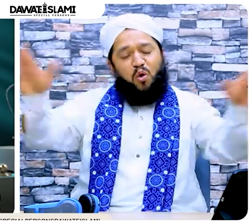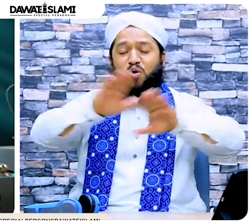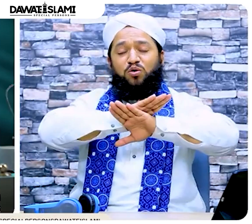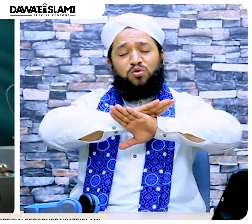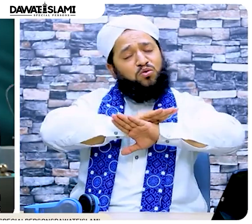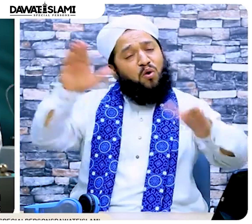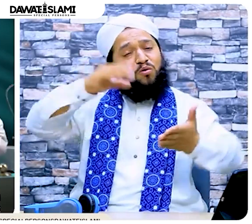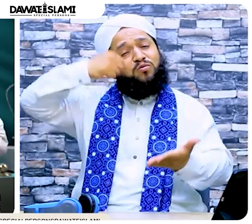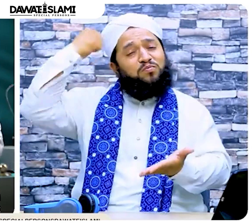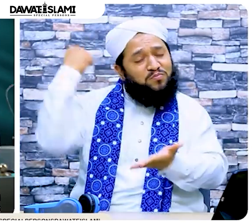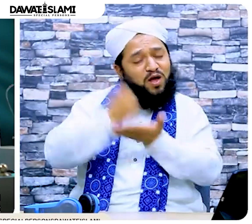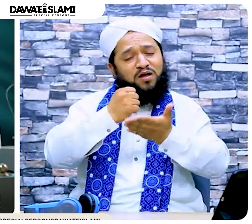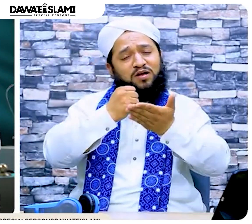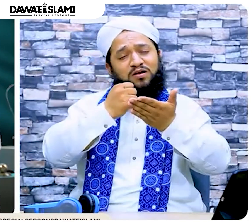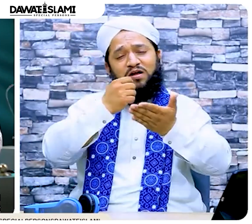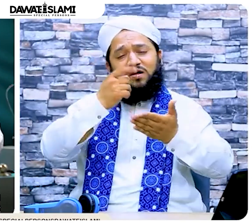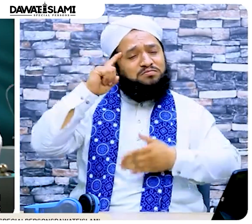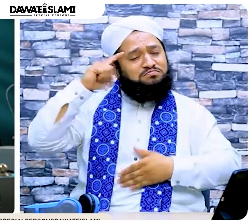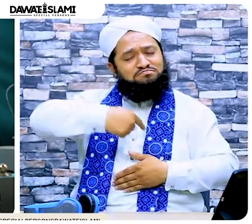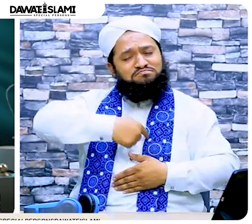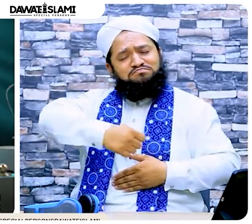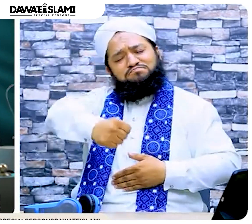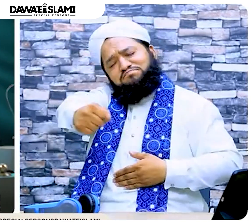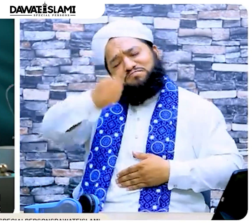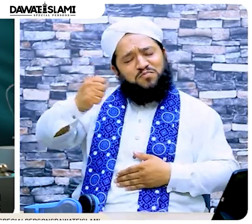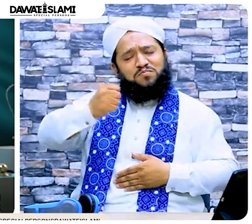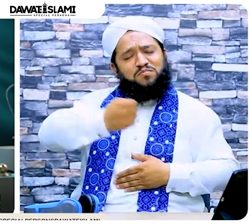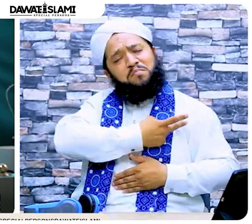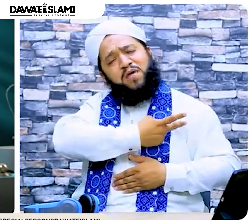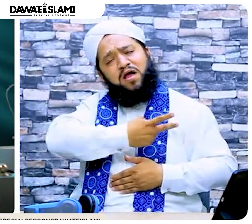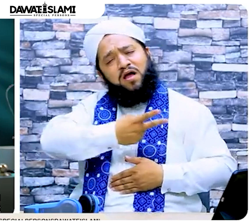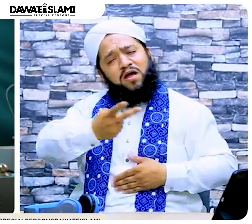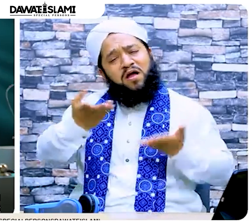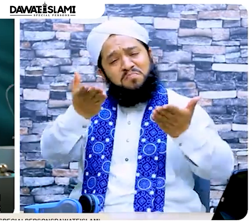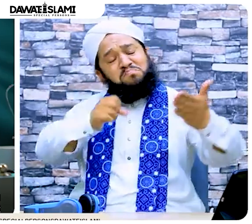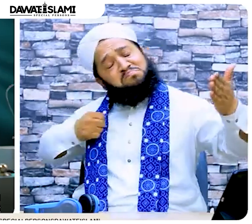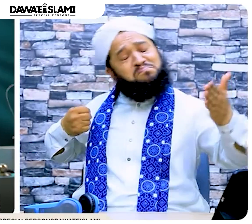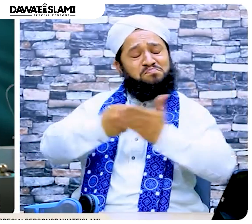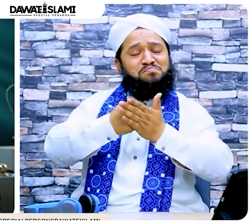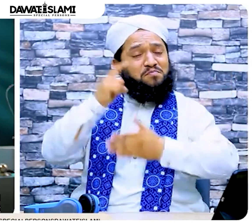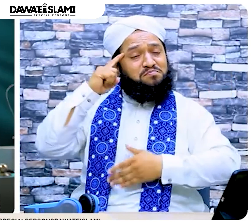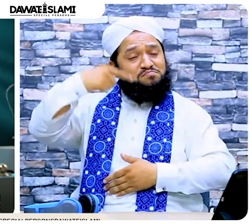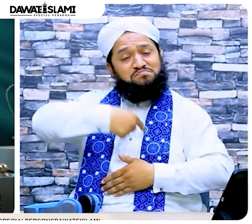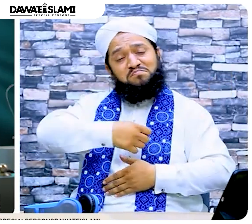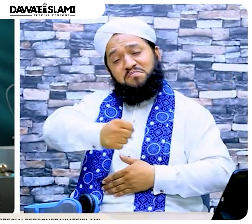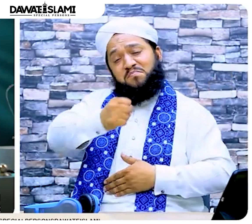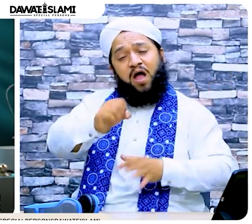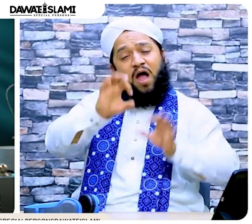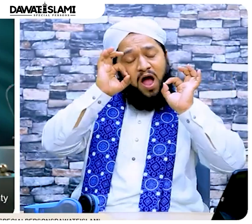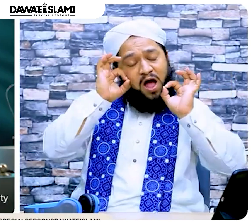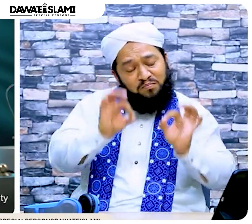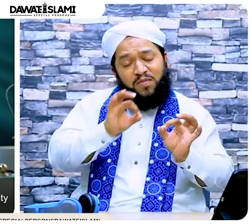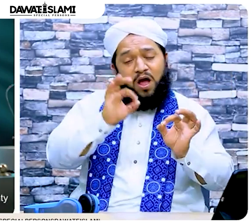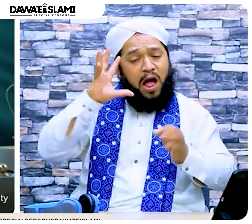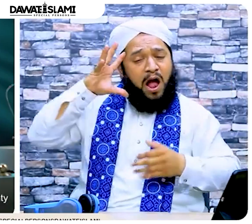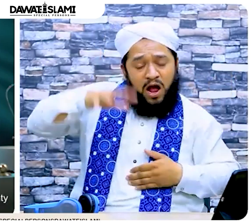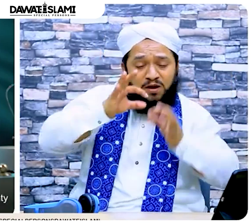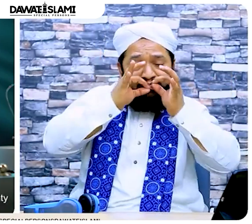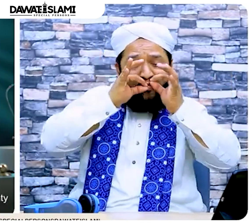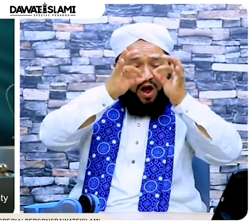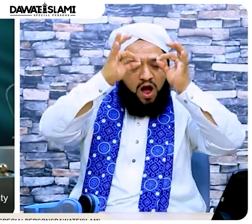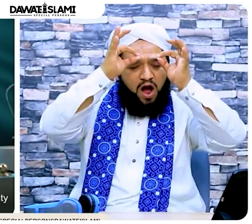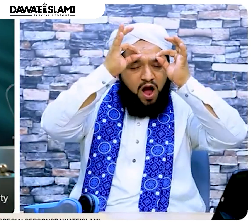دیکھ کر یوں سمجھیے کہ عبرت کا نشان اس کی لاش بن گئی۔ ناظرین، یہ ہے جھوٹے نبی کا انجام۔ ہم سب کو یقیناً